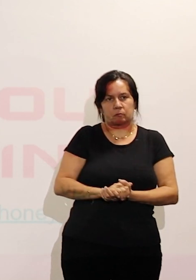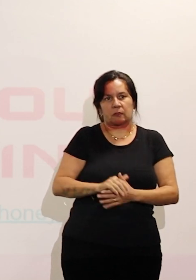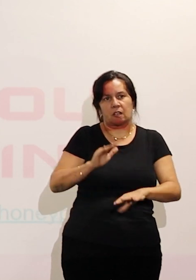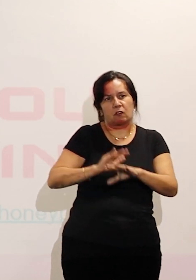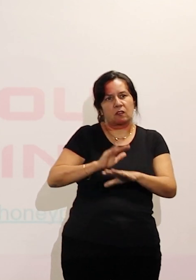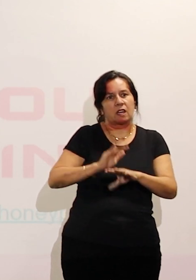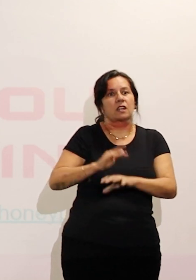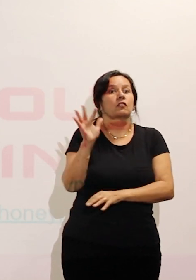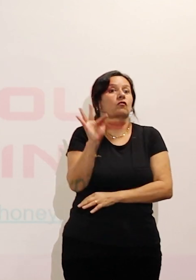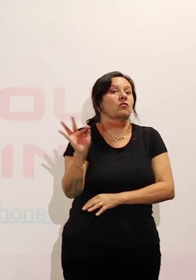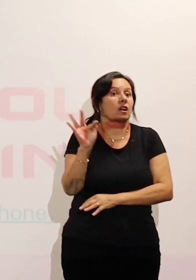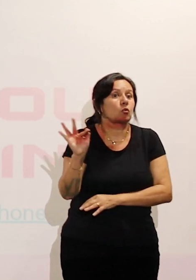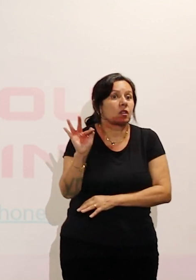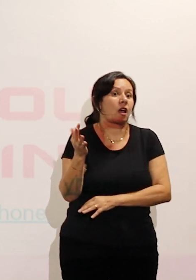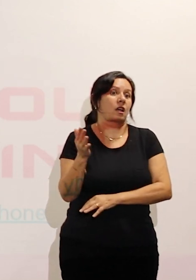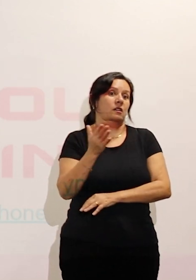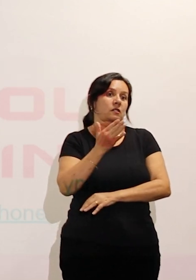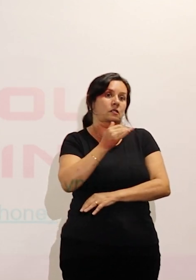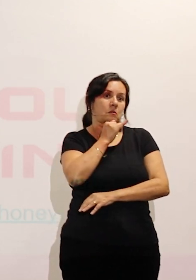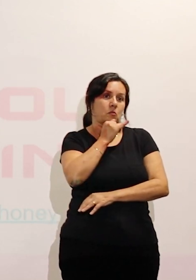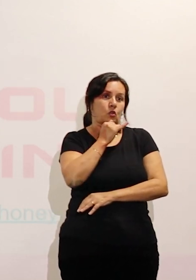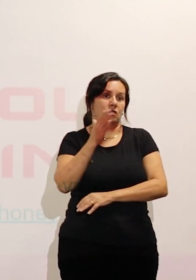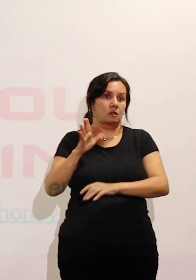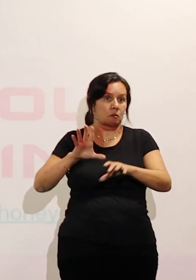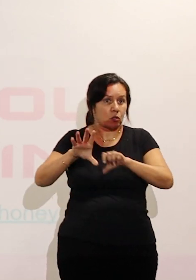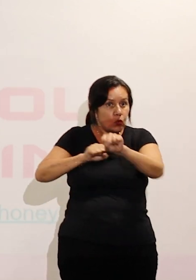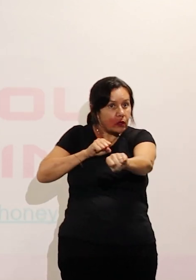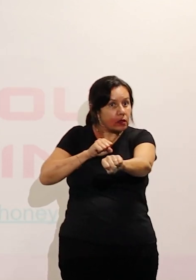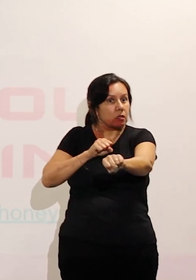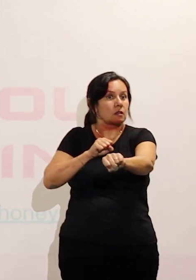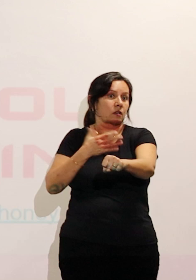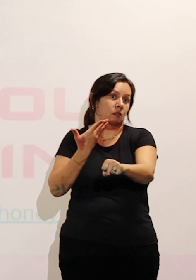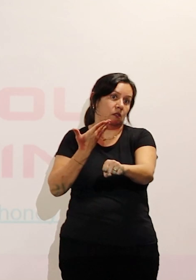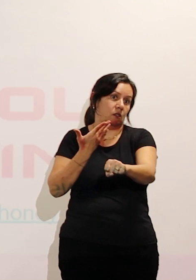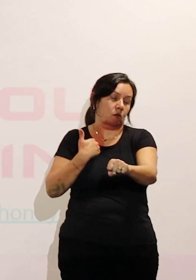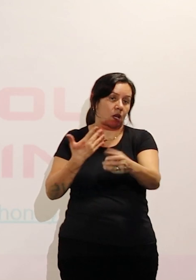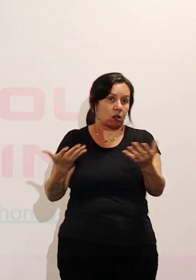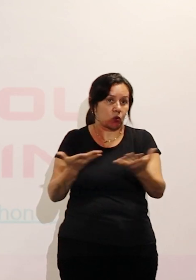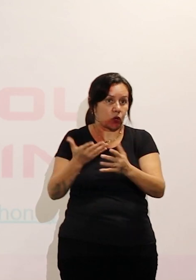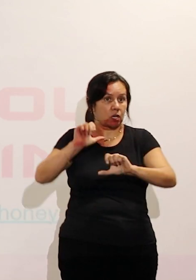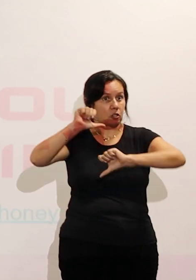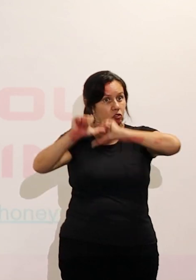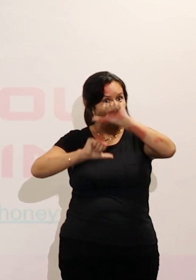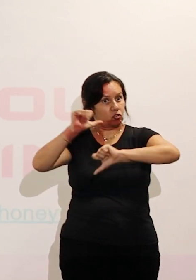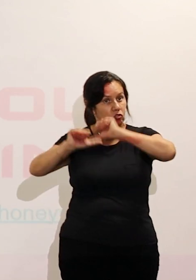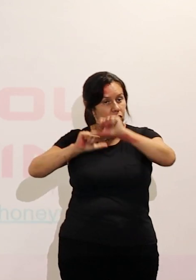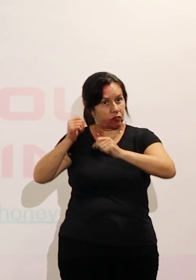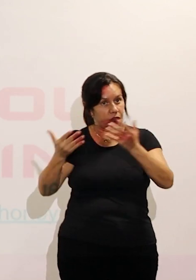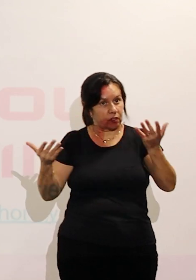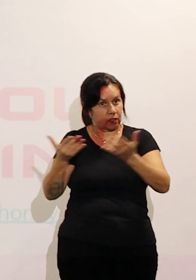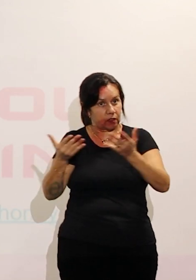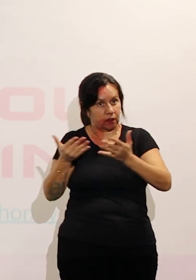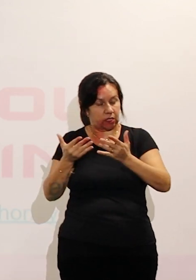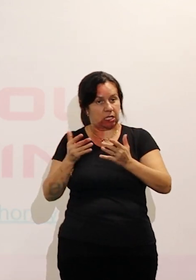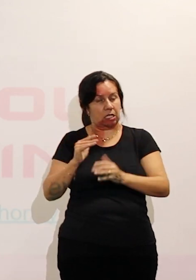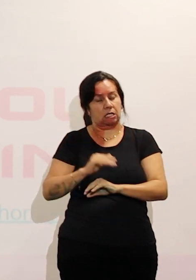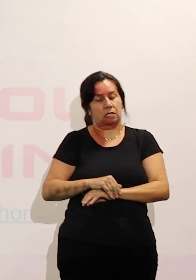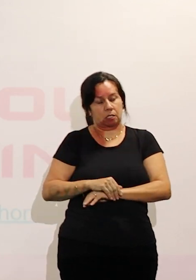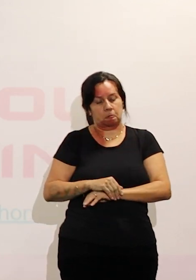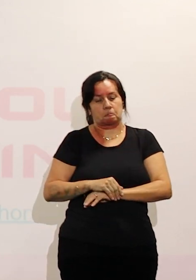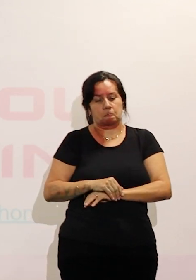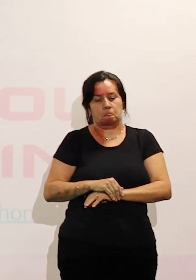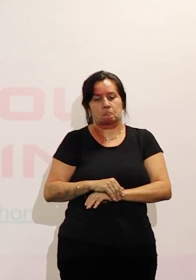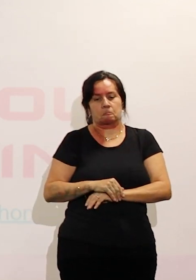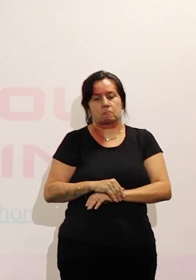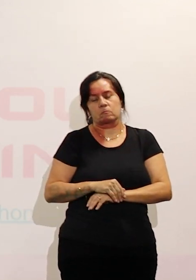fez uma faculdade e ele se formou, só que ao mesmo tempo que ele se formou, ele é um cara que ele ainda veio de baixo, então ele é meio humildão,